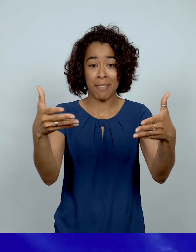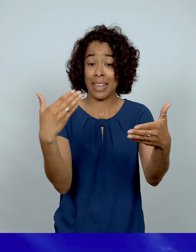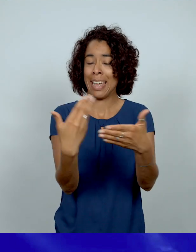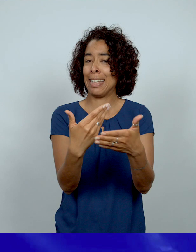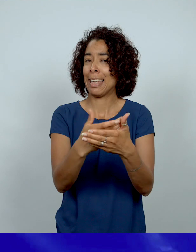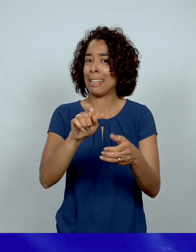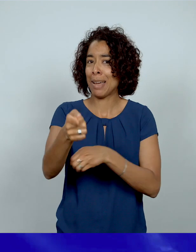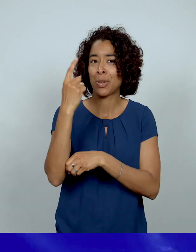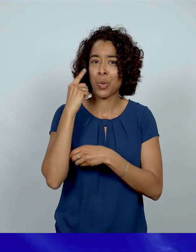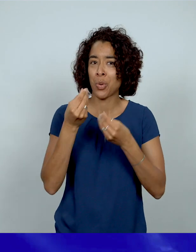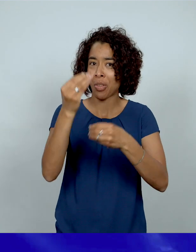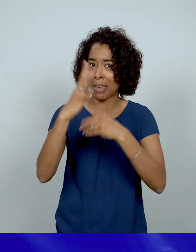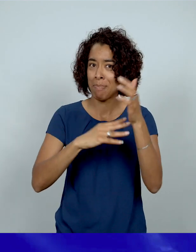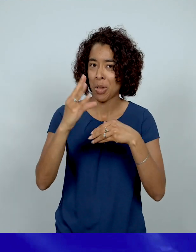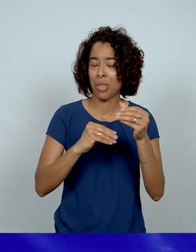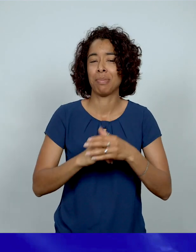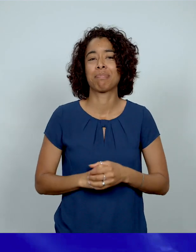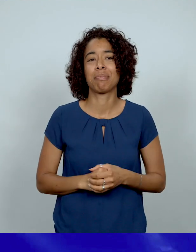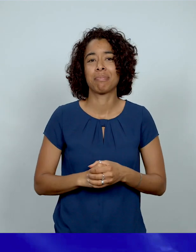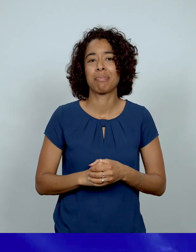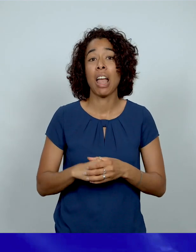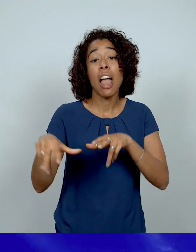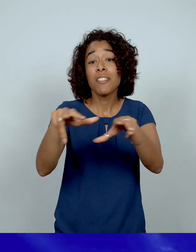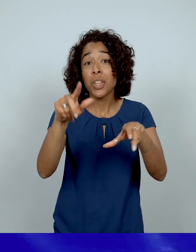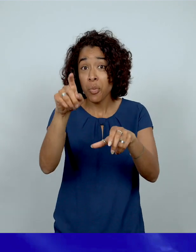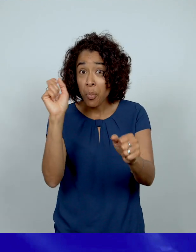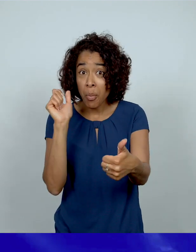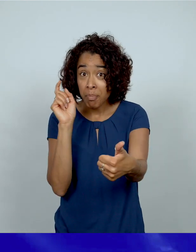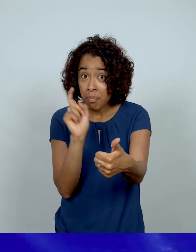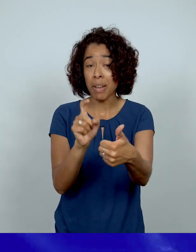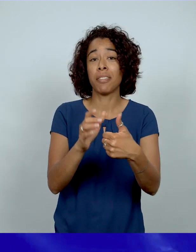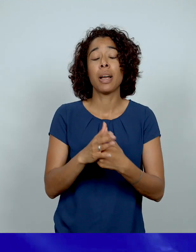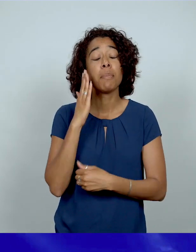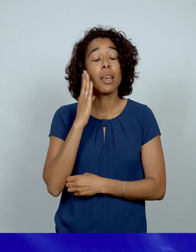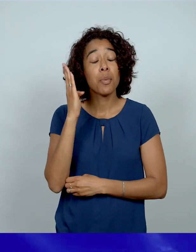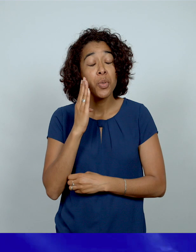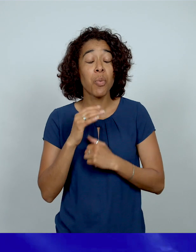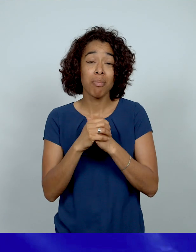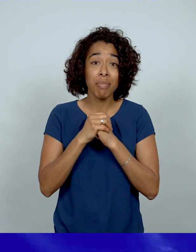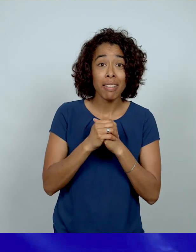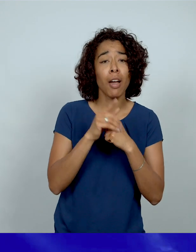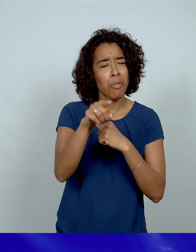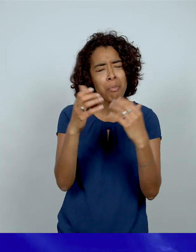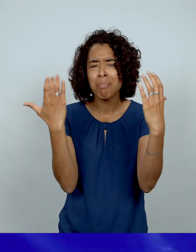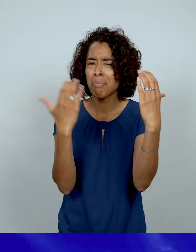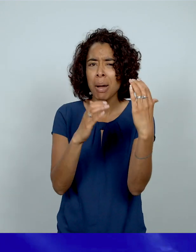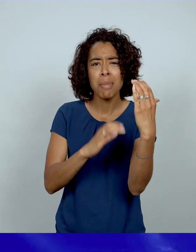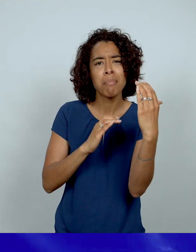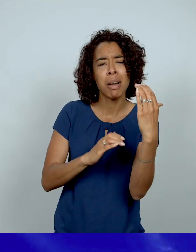vraiment que c'est une des clés du bonheur. Pensez à liker la vidéo, si vous avez besoin de prière, mettez ça dans les commentaires ou même si vous avez un commentaire, une